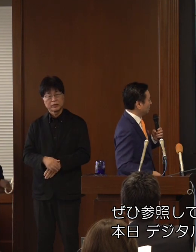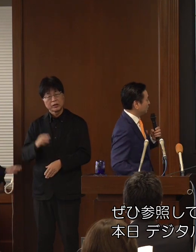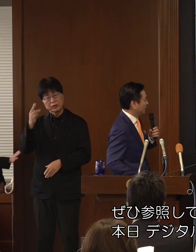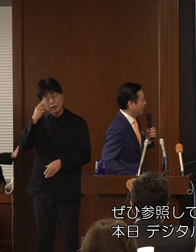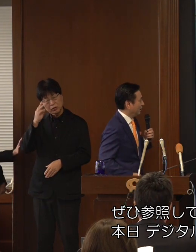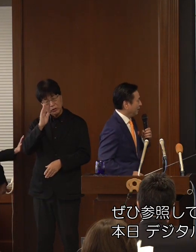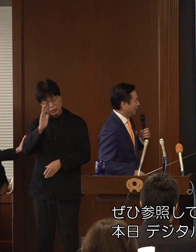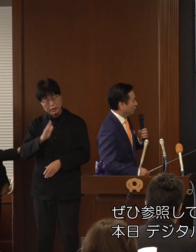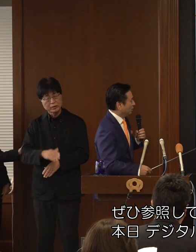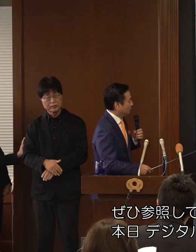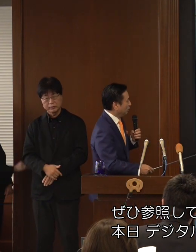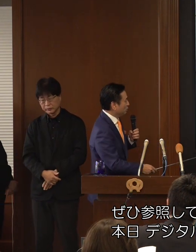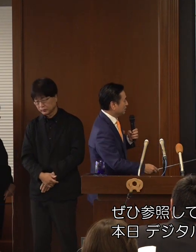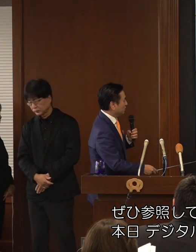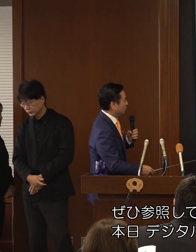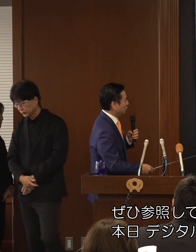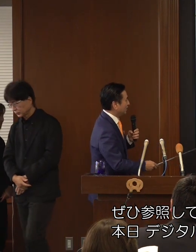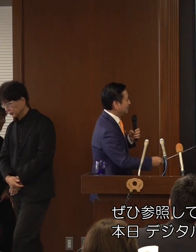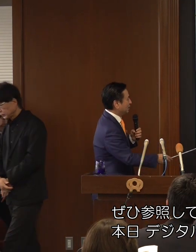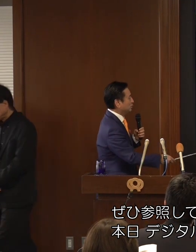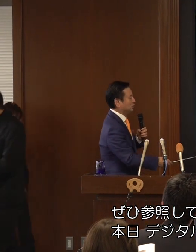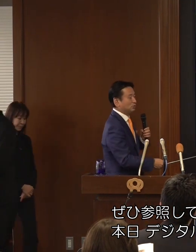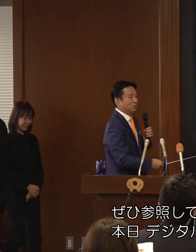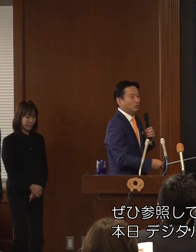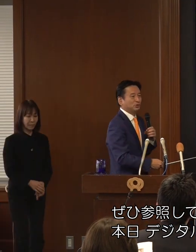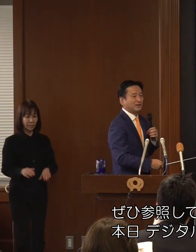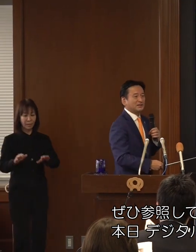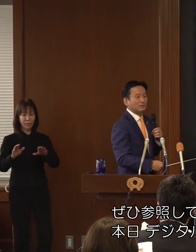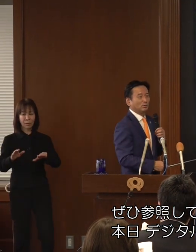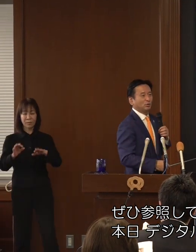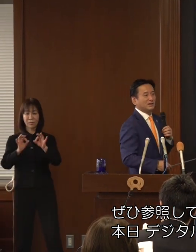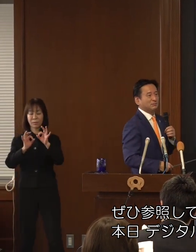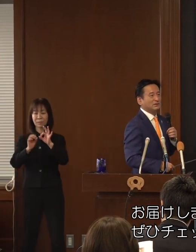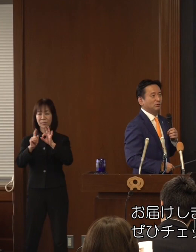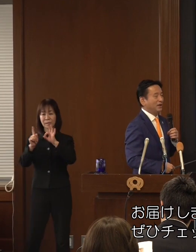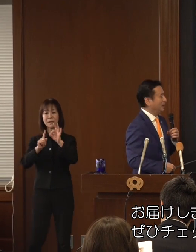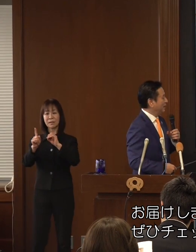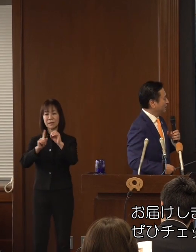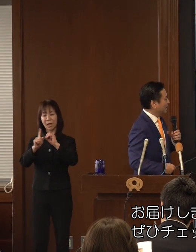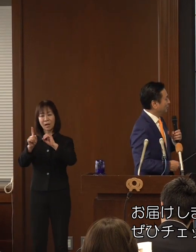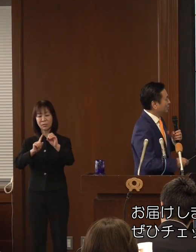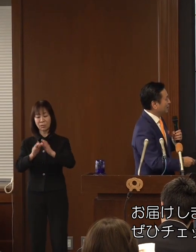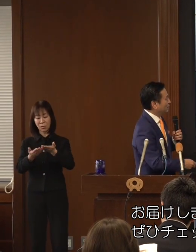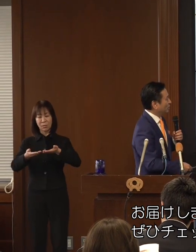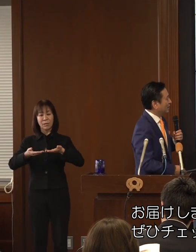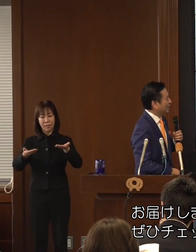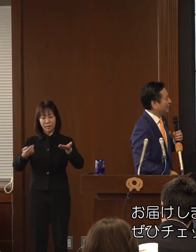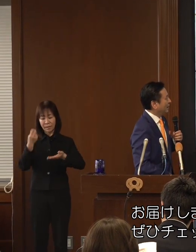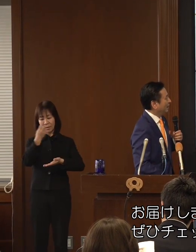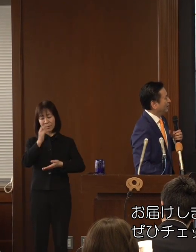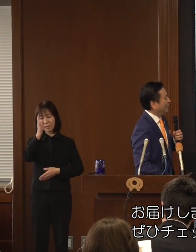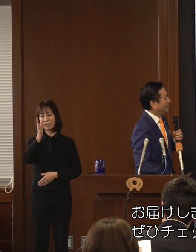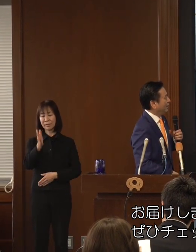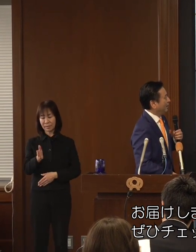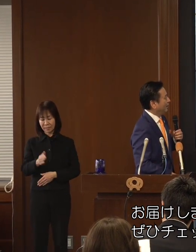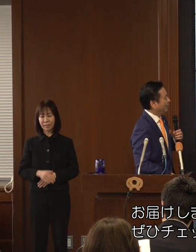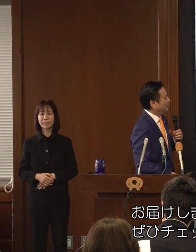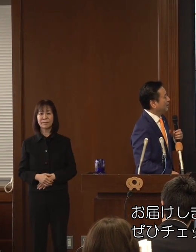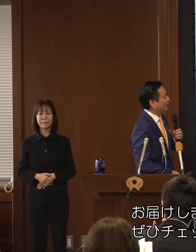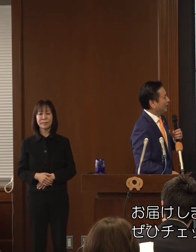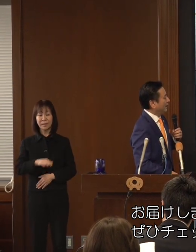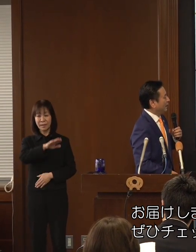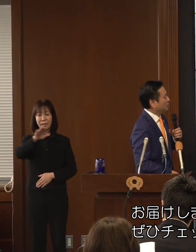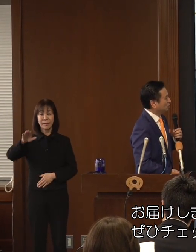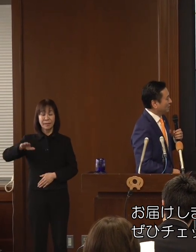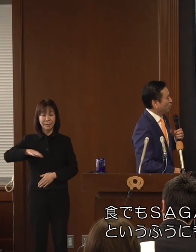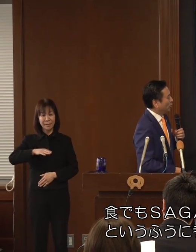きたいと思いますし、本日このデジタルブックという形でもお届けしますので、ぜひチェックもいただいて、み